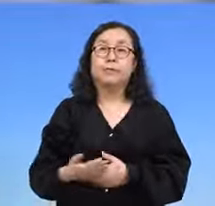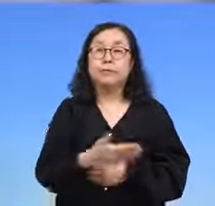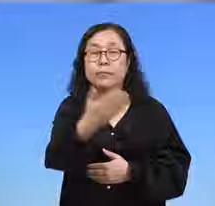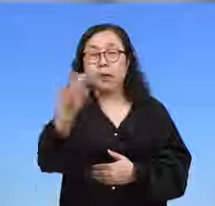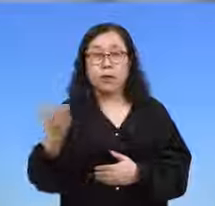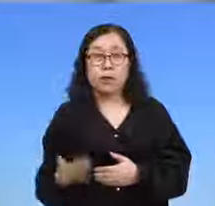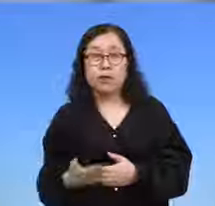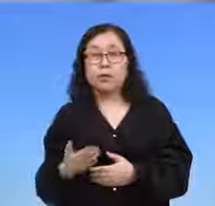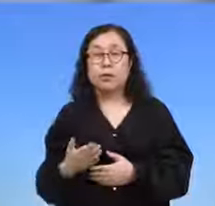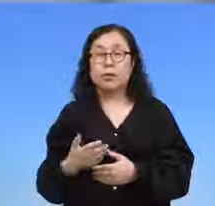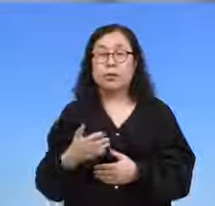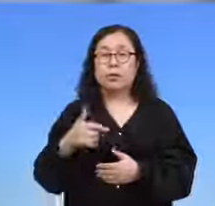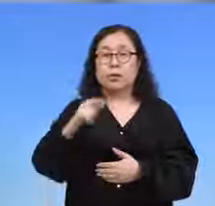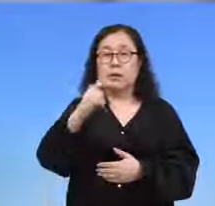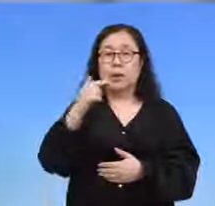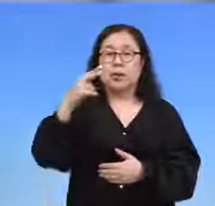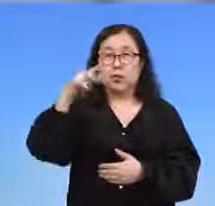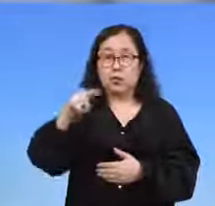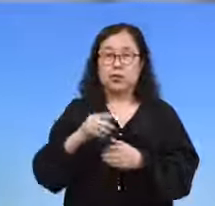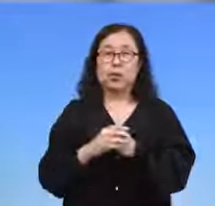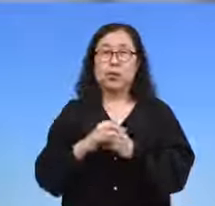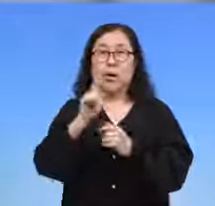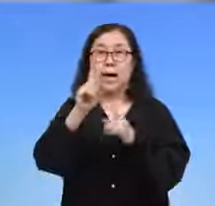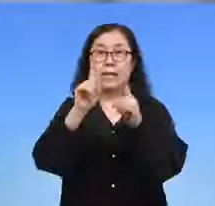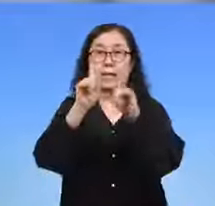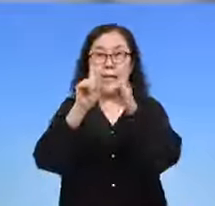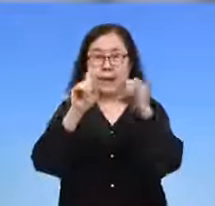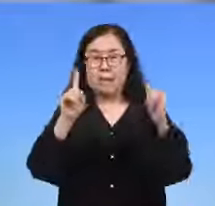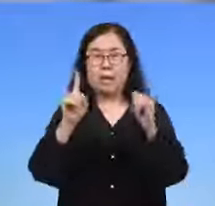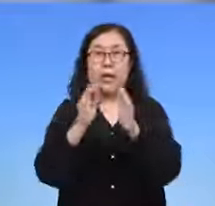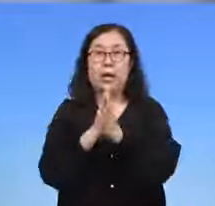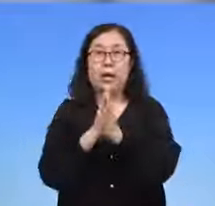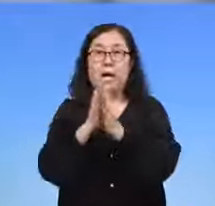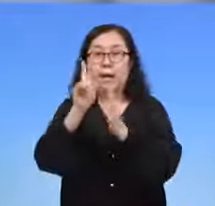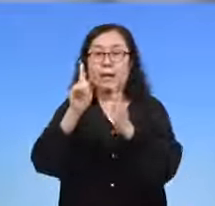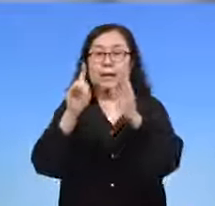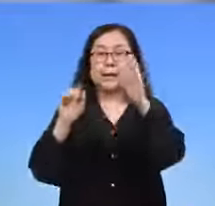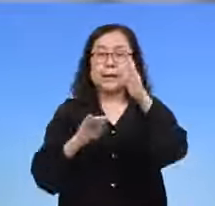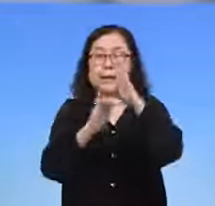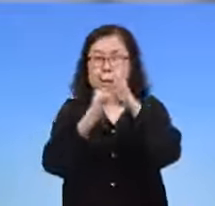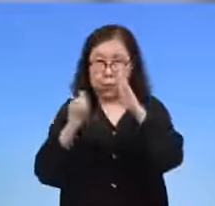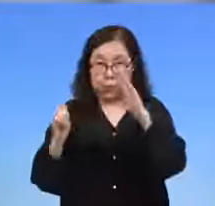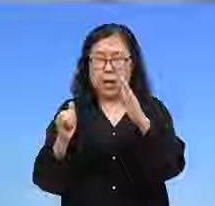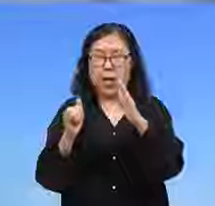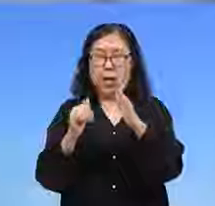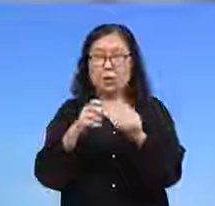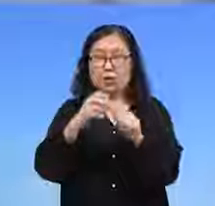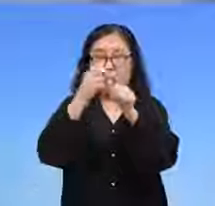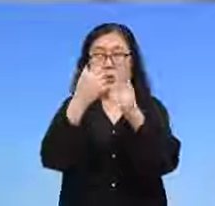여러분, 그 간수 한 사람, 그 한 가정의 구원을 위하여